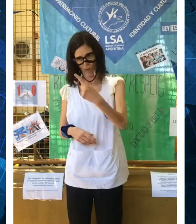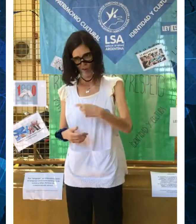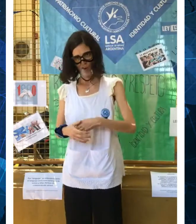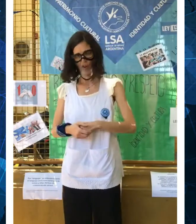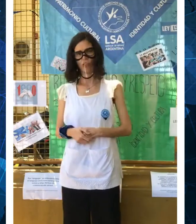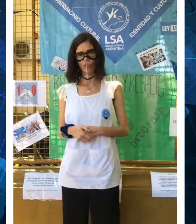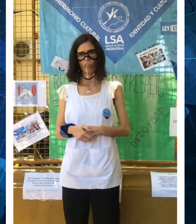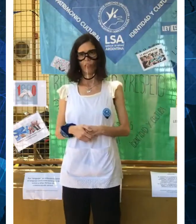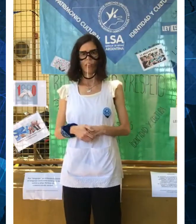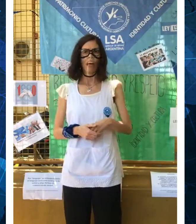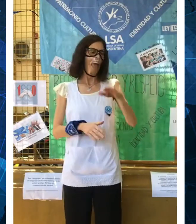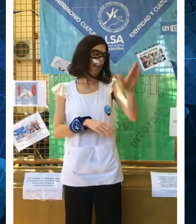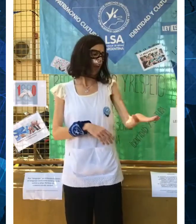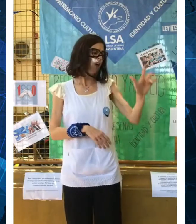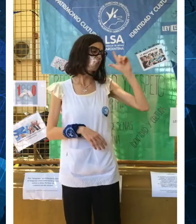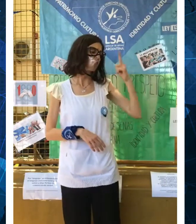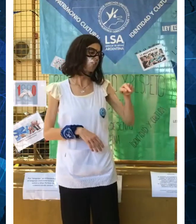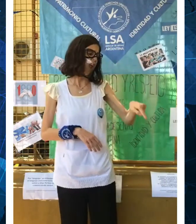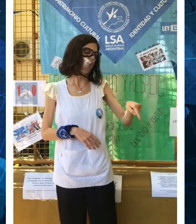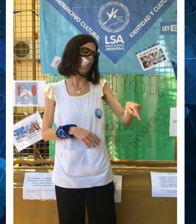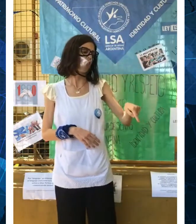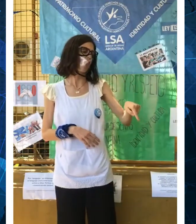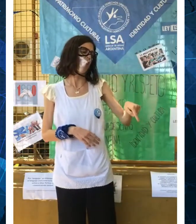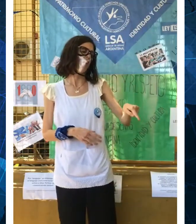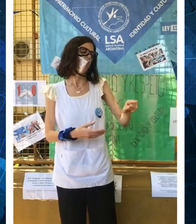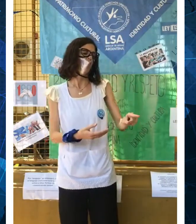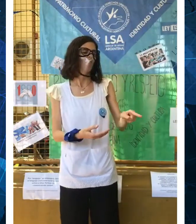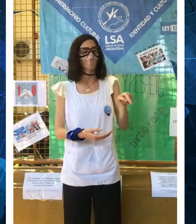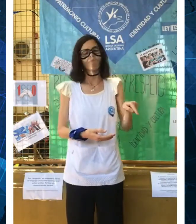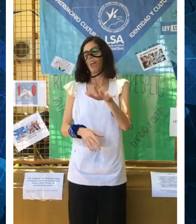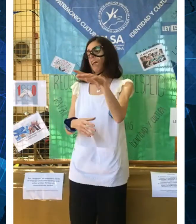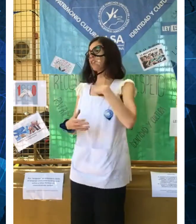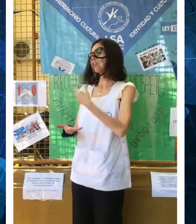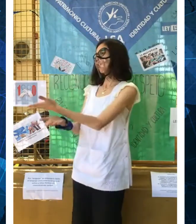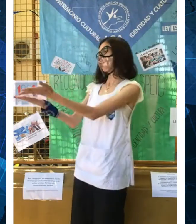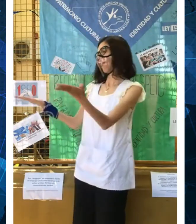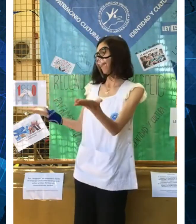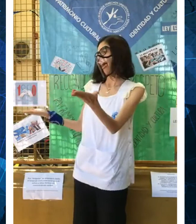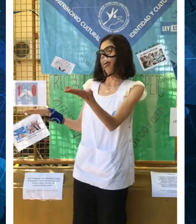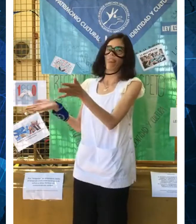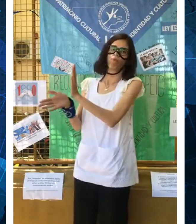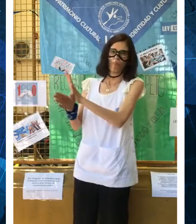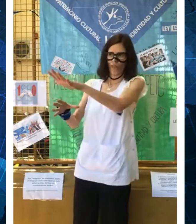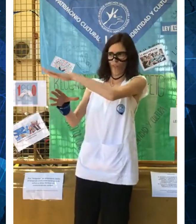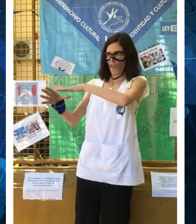El doctor Sichero dijo que los niños sordos